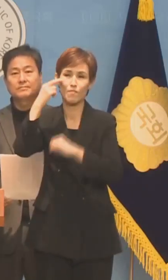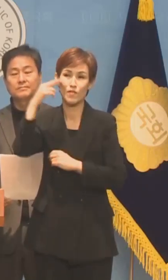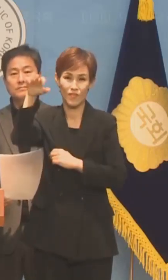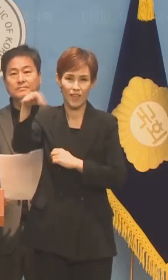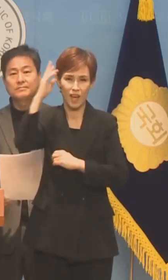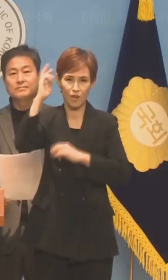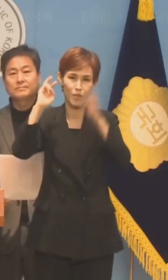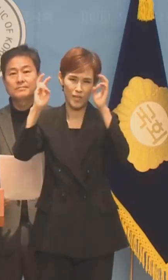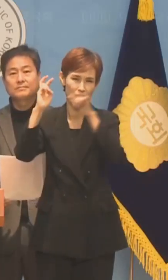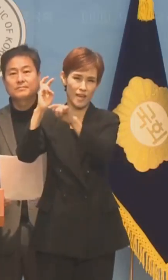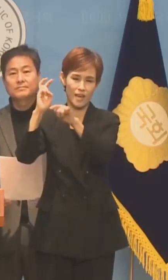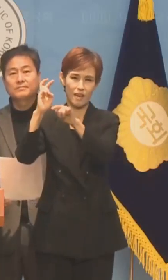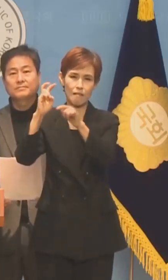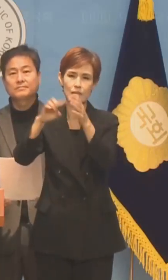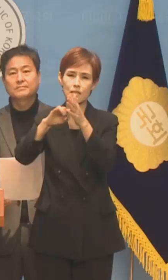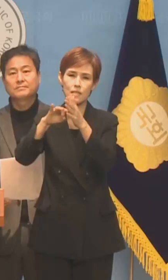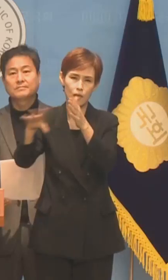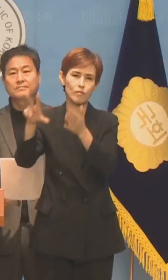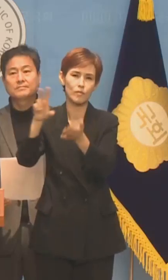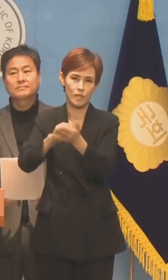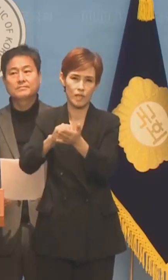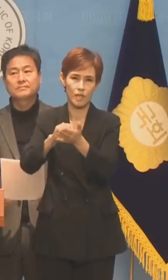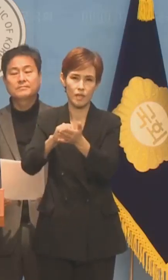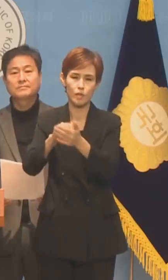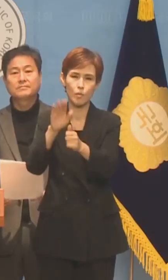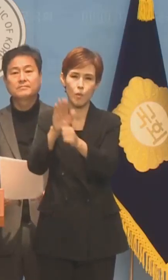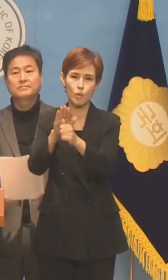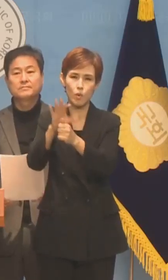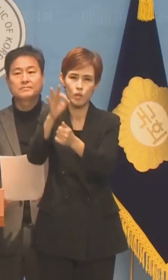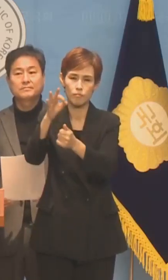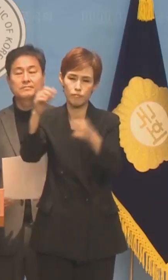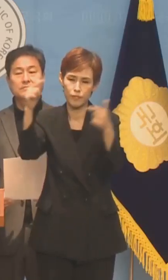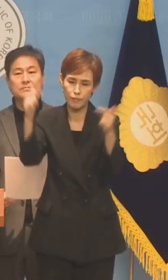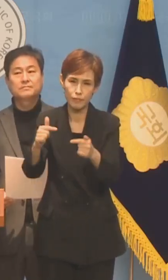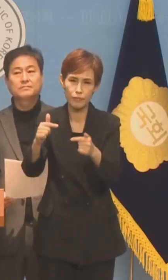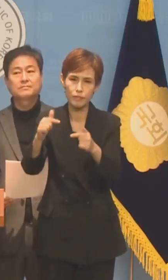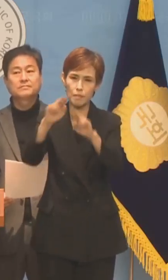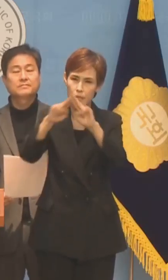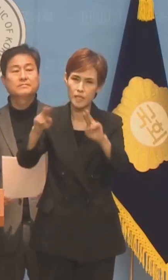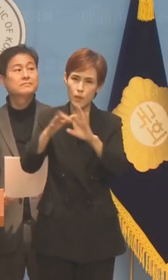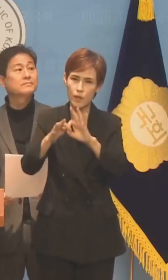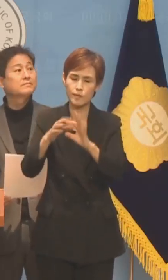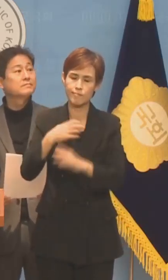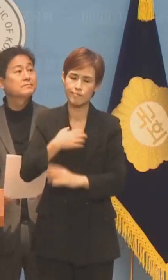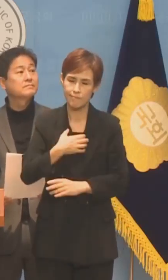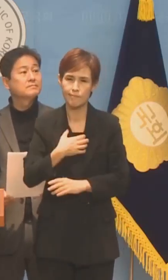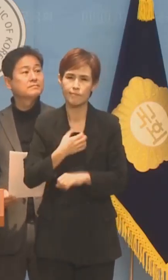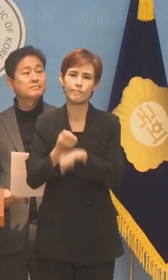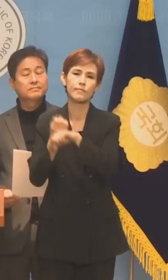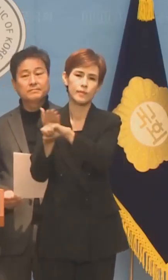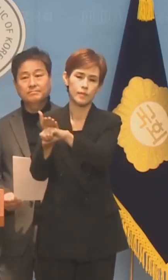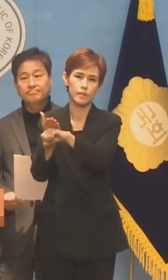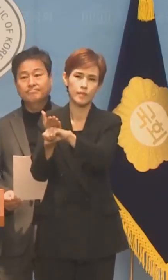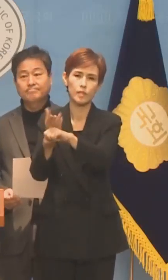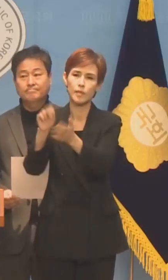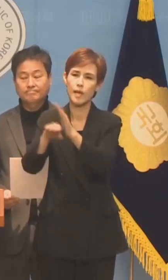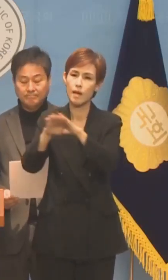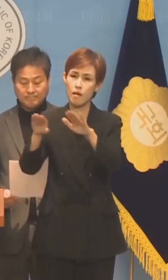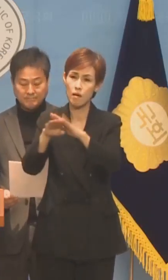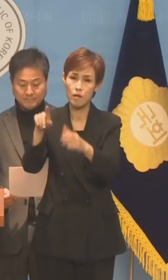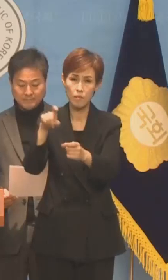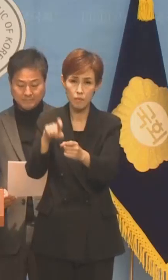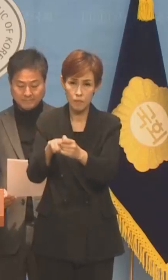있는 관세와 보조금 축소 및 폐지와 관련된 우려를 전달하고 이를 해소하기